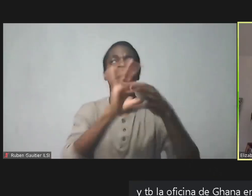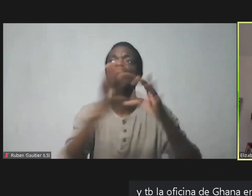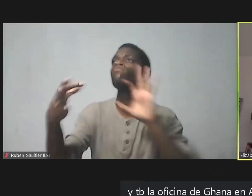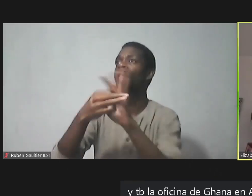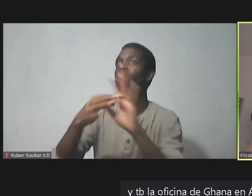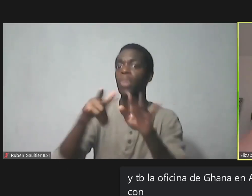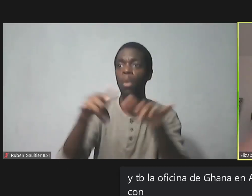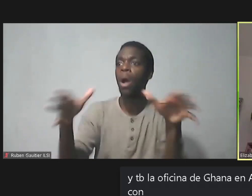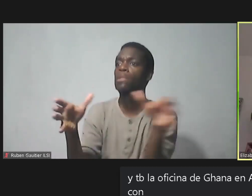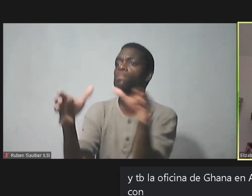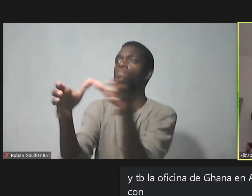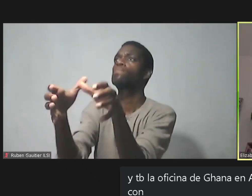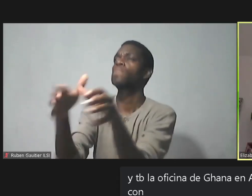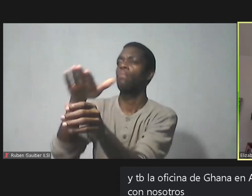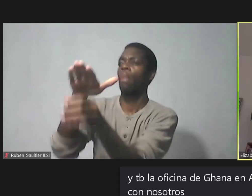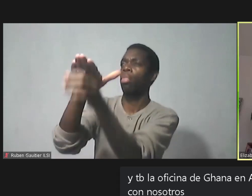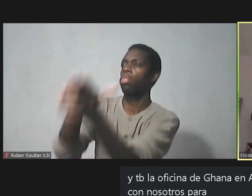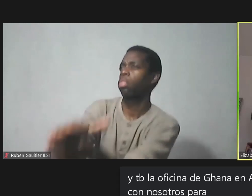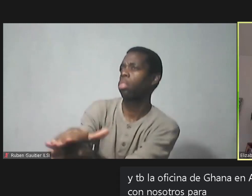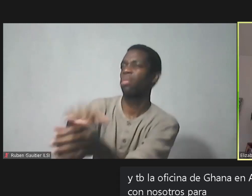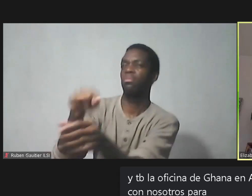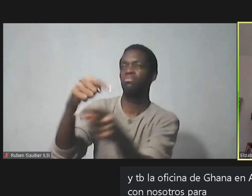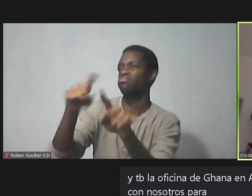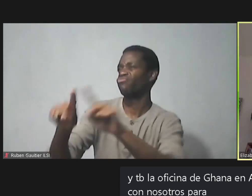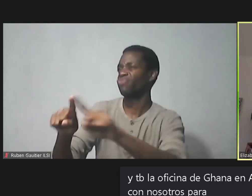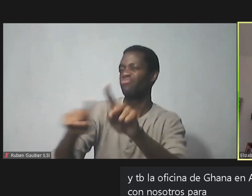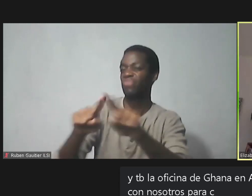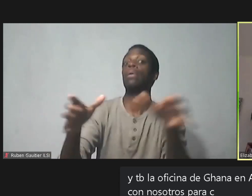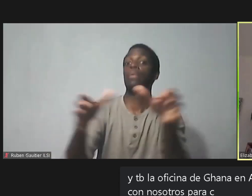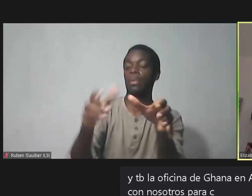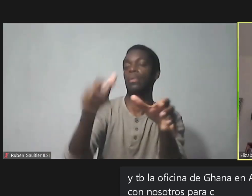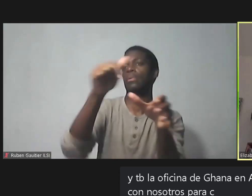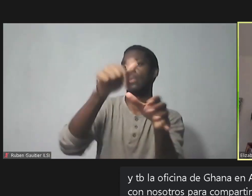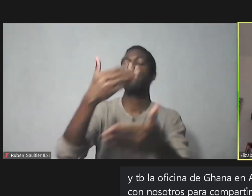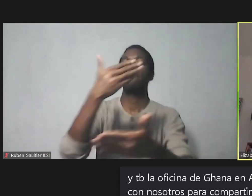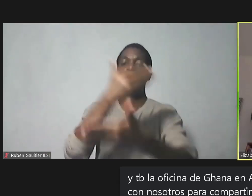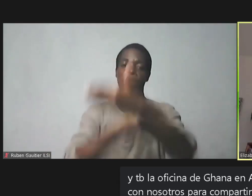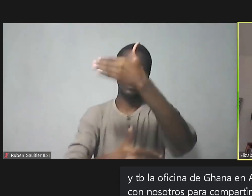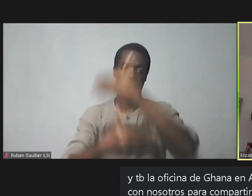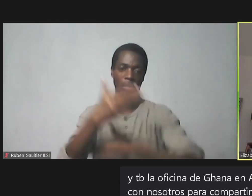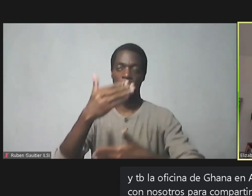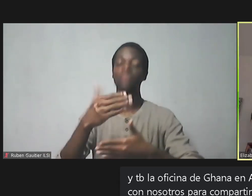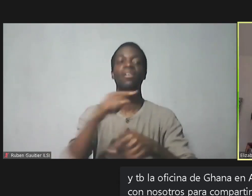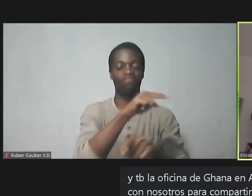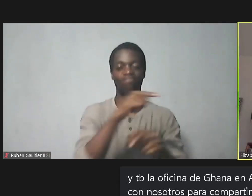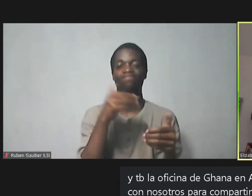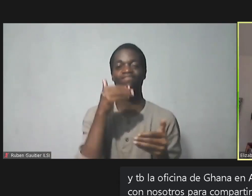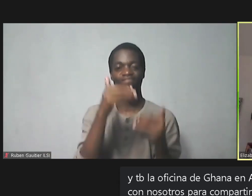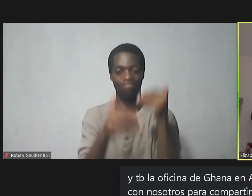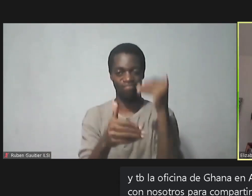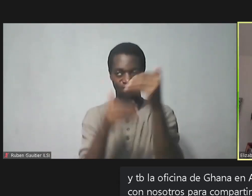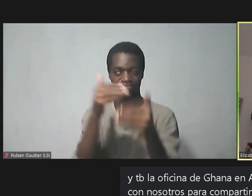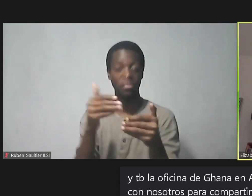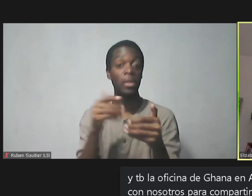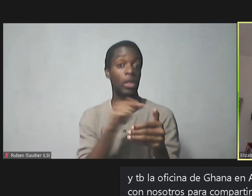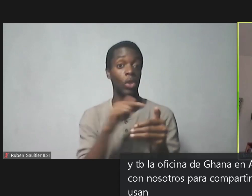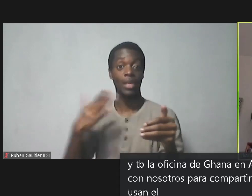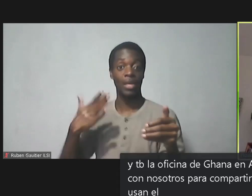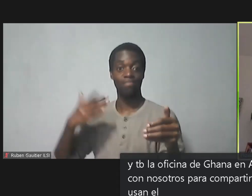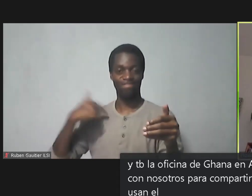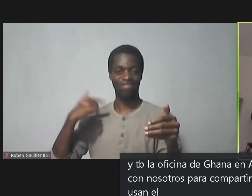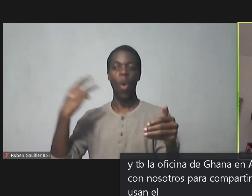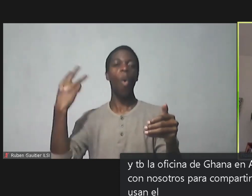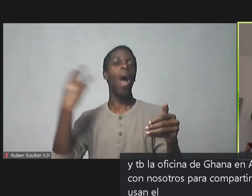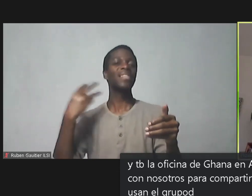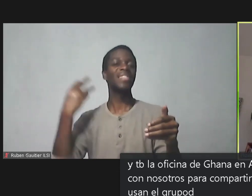vulnerables, incluidas personas con discapacidad, y están utilizando el Grupo Washington.